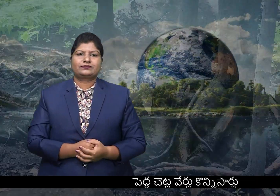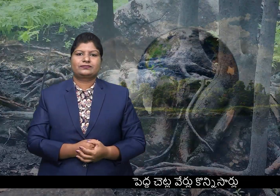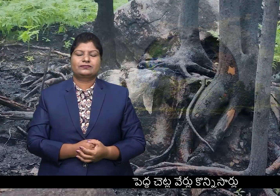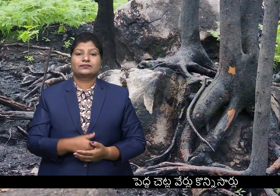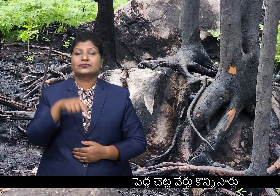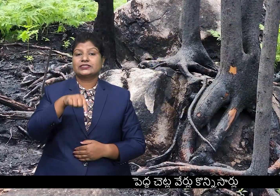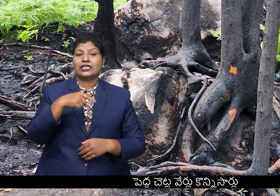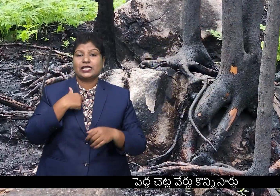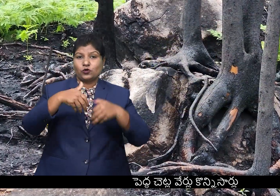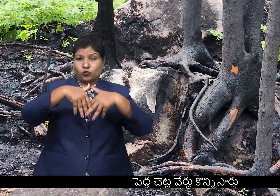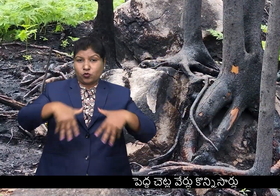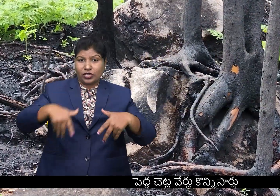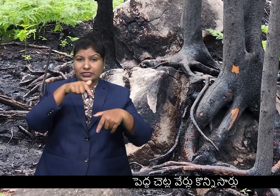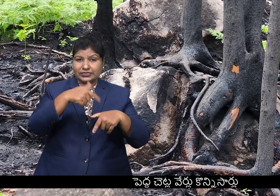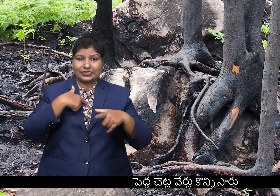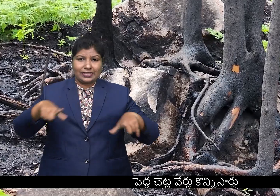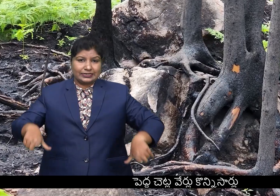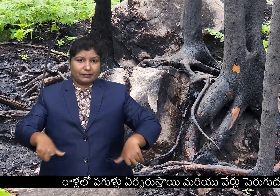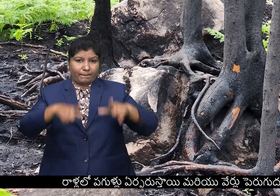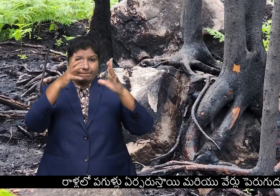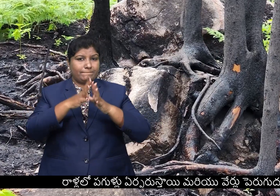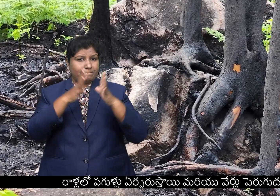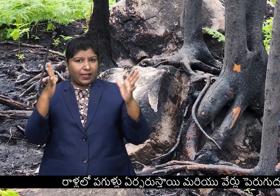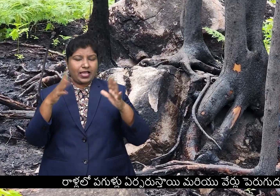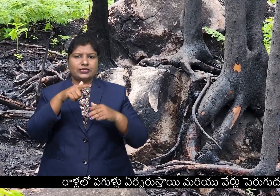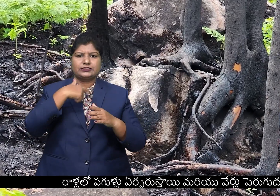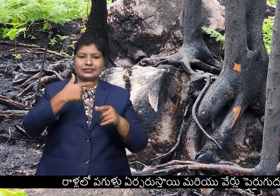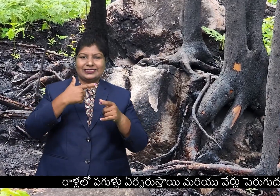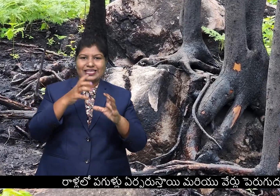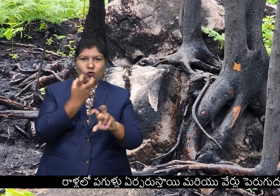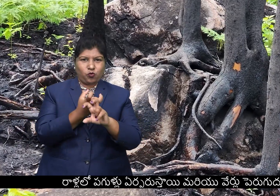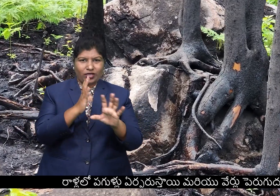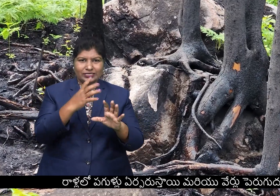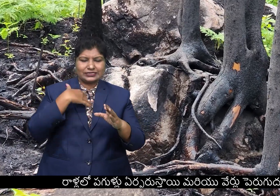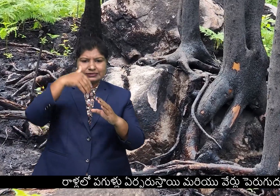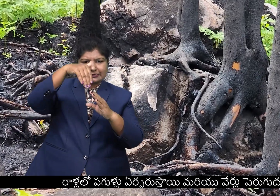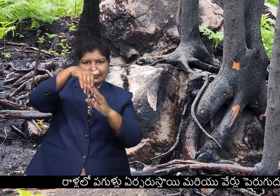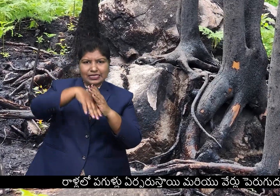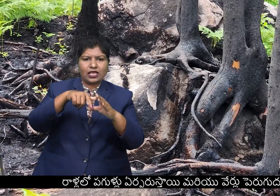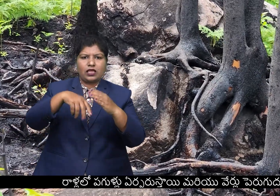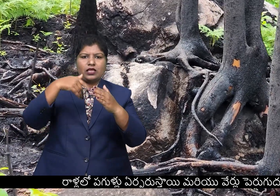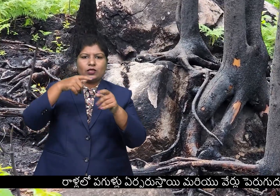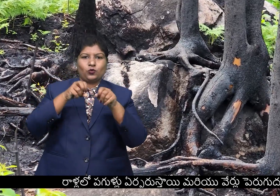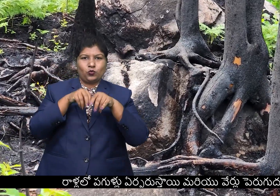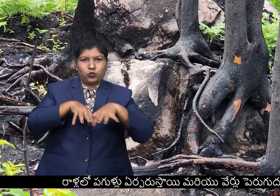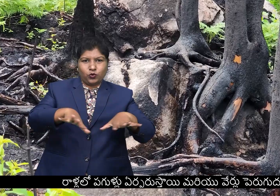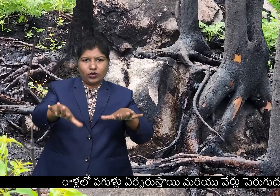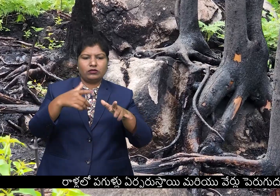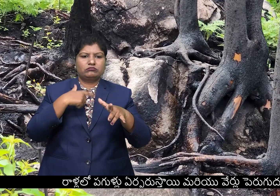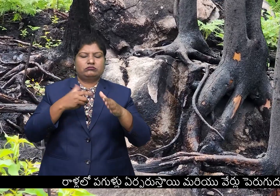పెద్ద చెట్ల వేర్లు కొన్నిసార్లు రాళ్లలో పగుళ్లను ఏర్పరుస్తాయి మరియు వేర్లు పెరుగుదల వల్ల